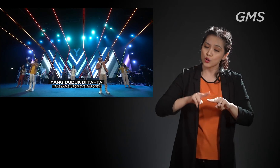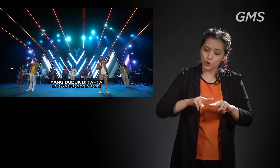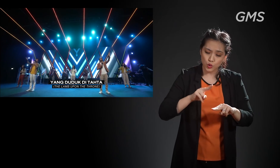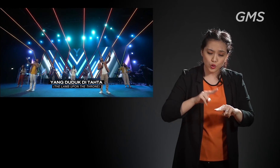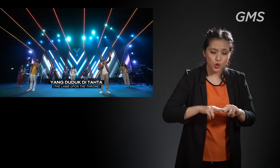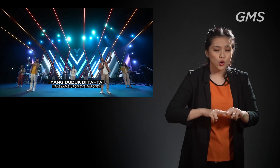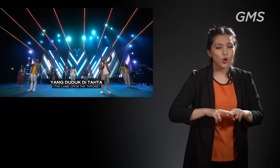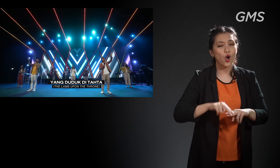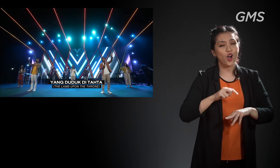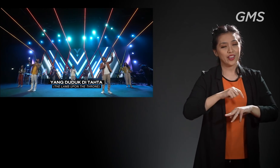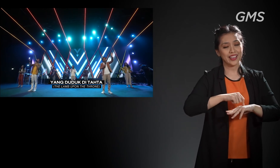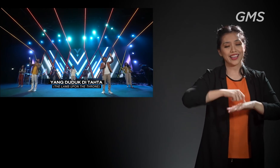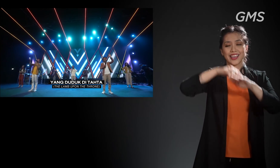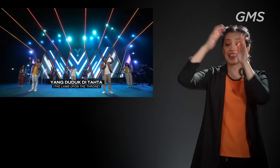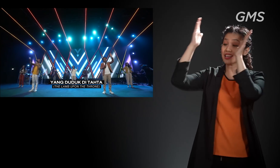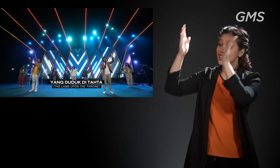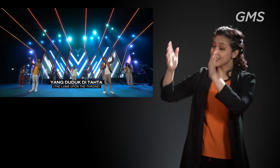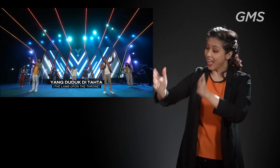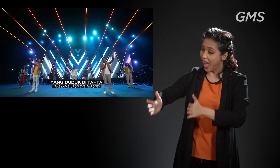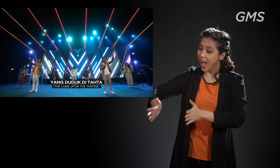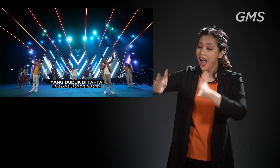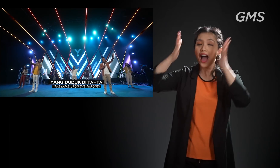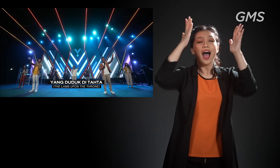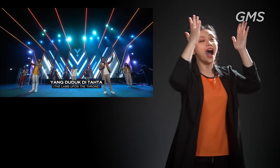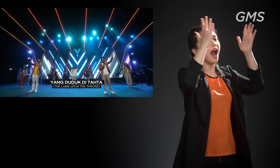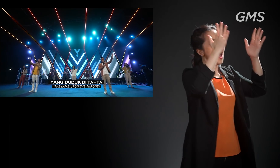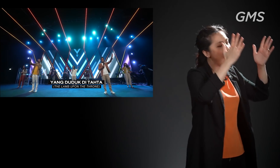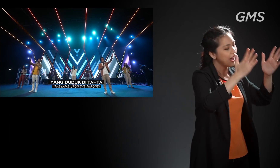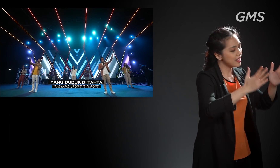yang duduk di